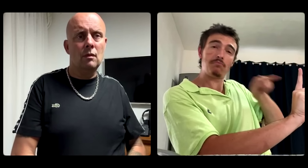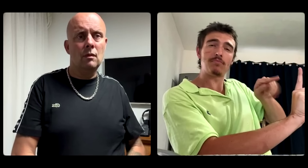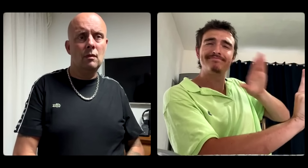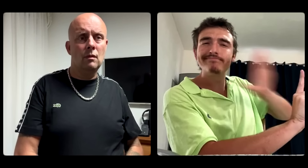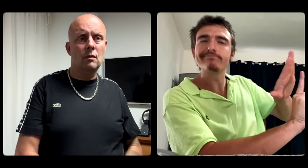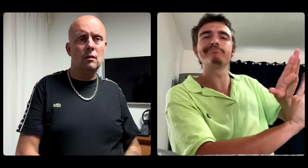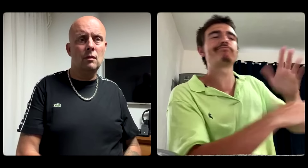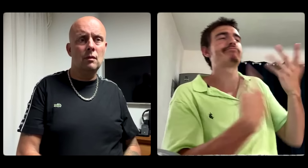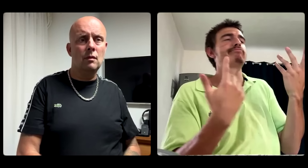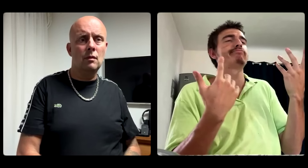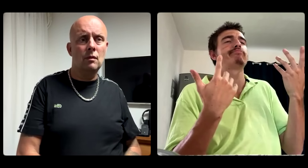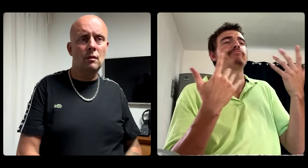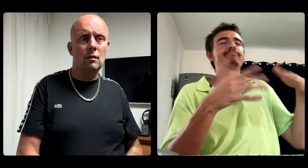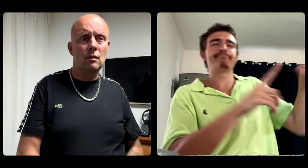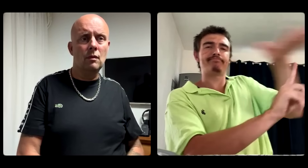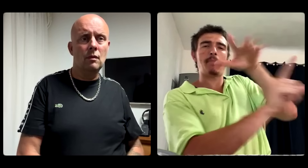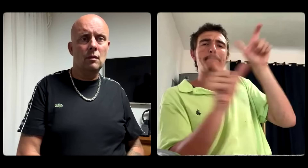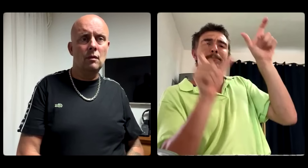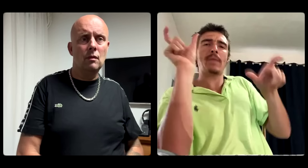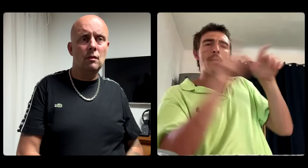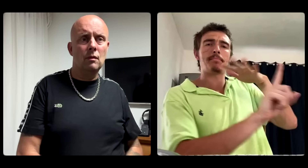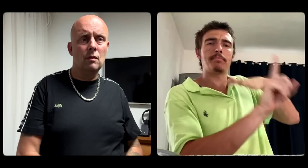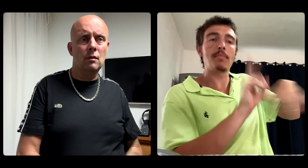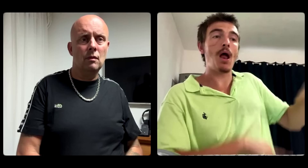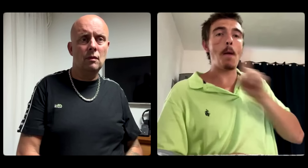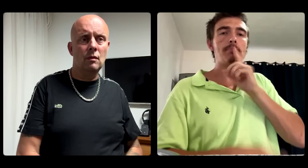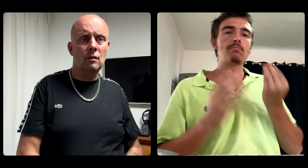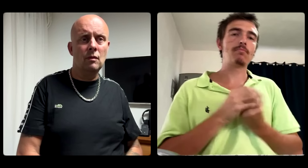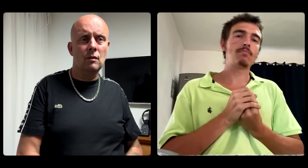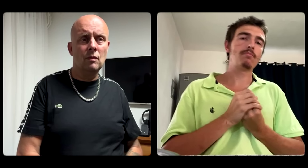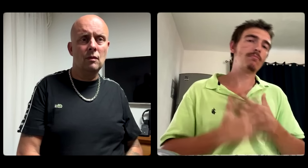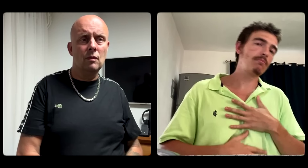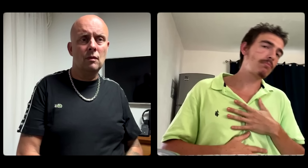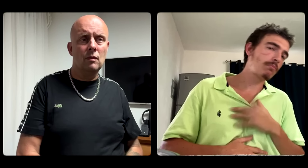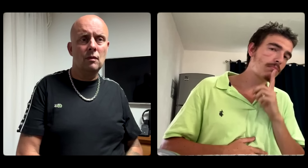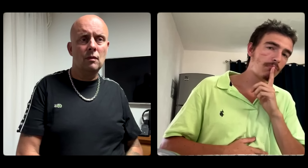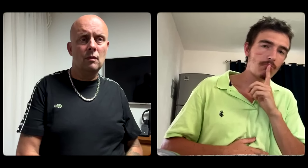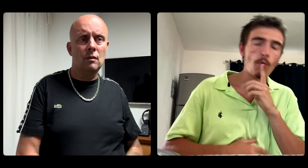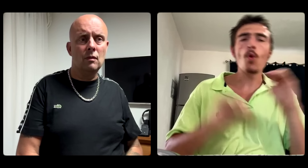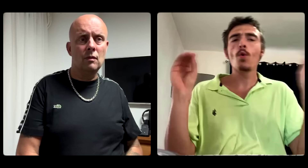Ja. Want je wilde dat ook niet.